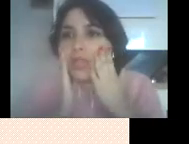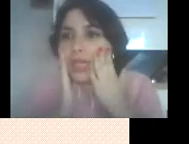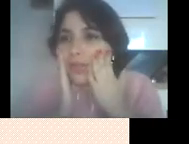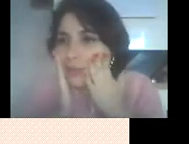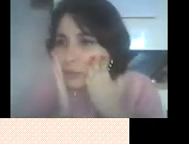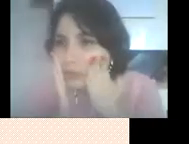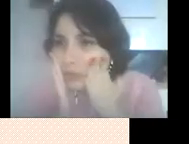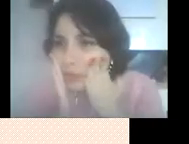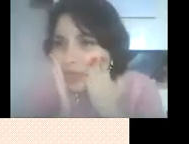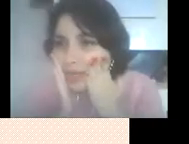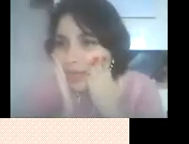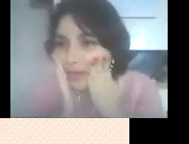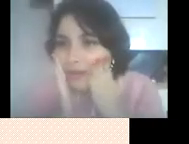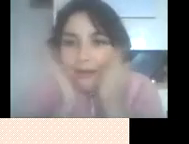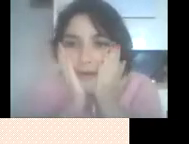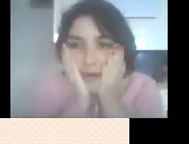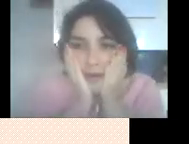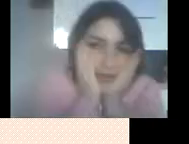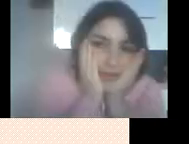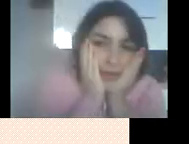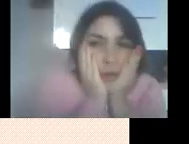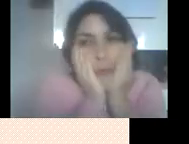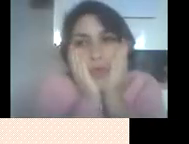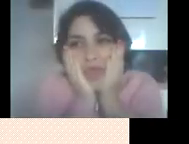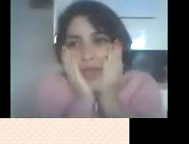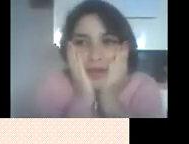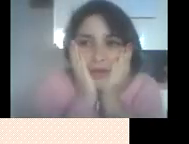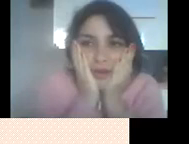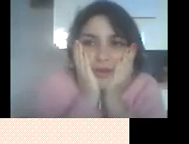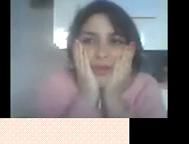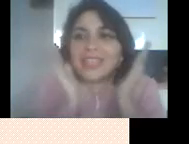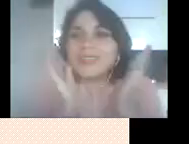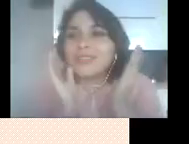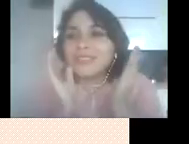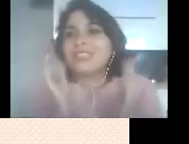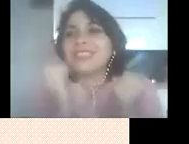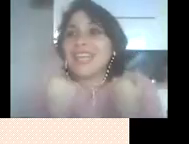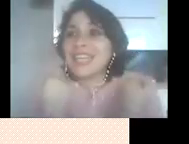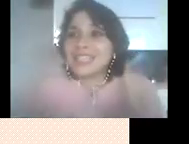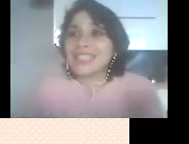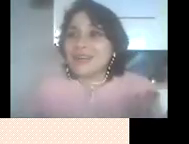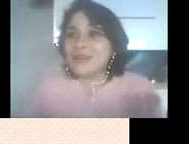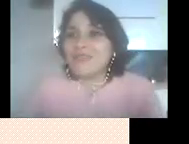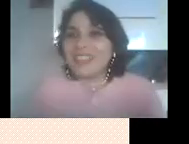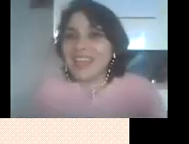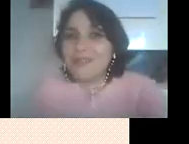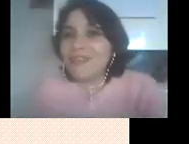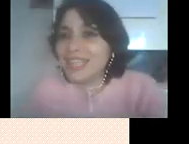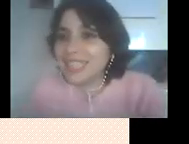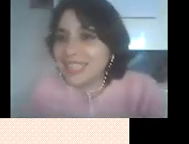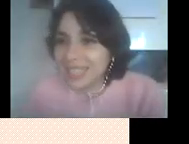los dientes de nosotros, ¿cómo quedarían? ¡Oh! ¡Se romperían! ¿Cierto? Entonces, tiene que ser con un